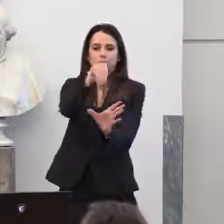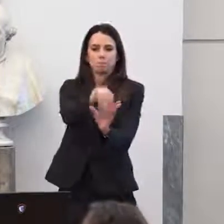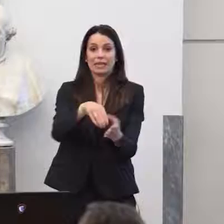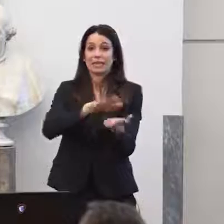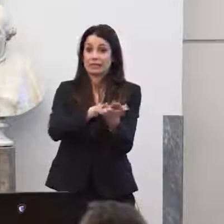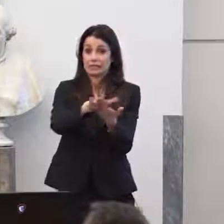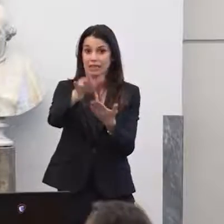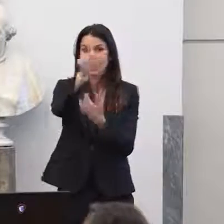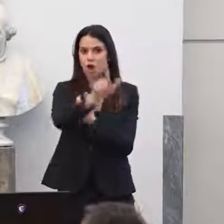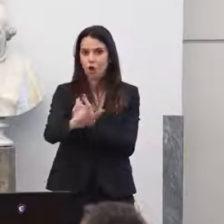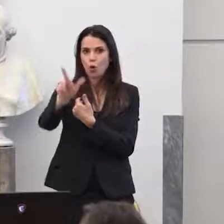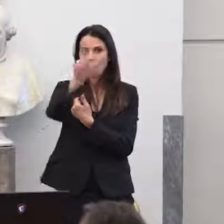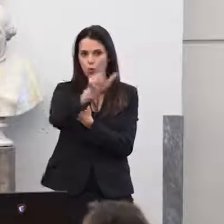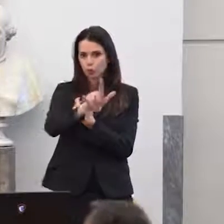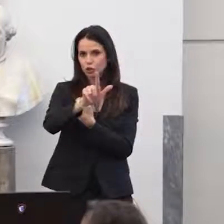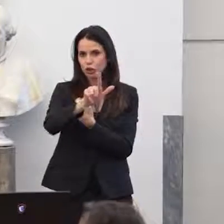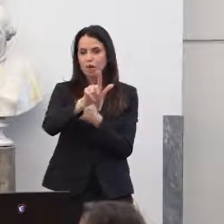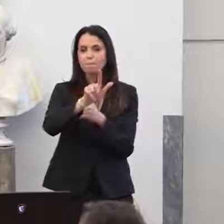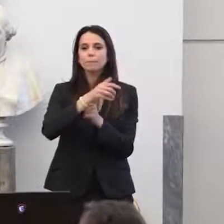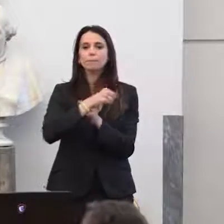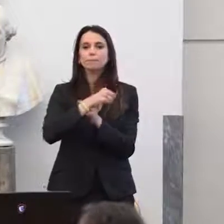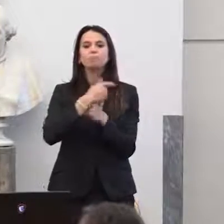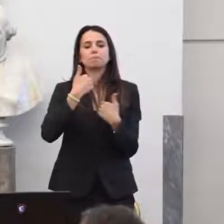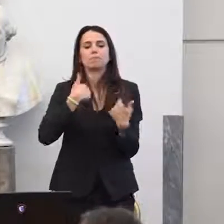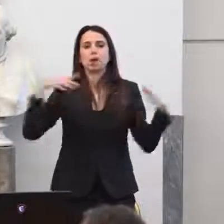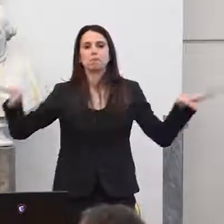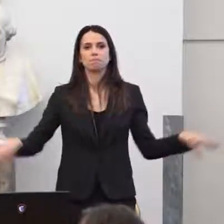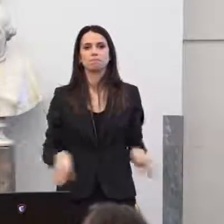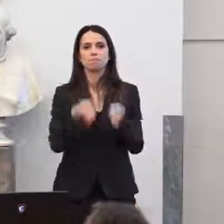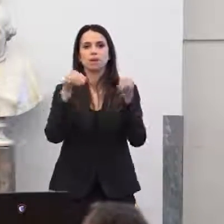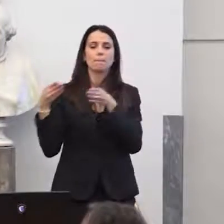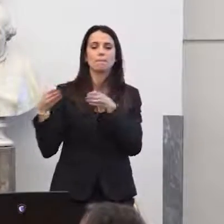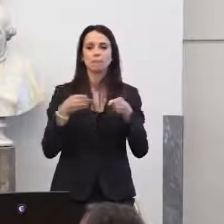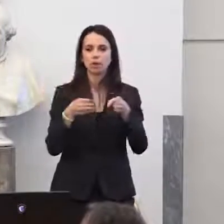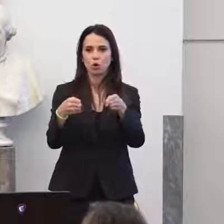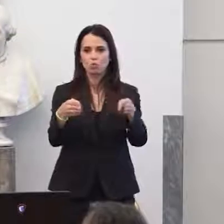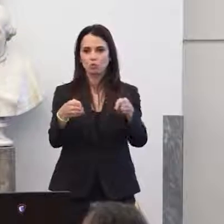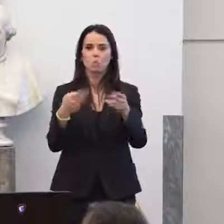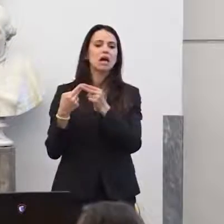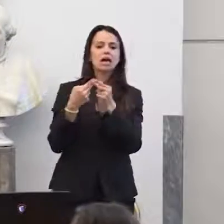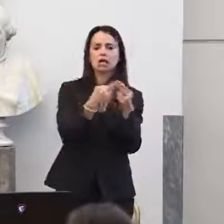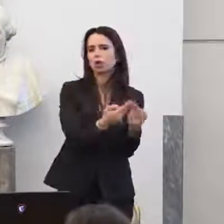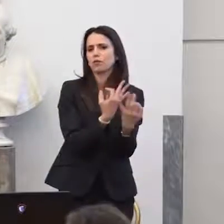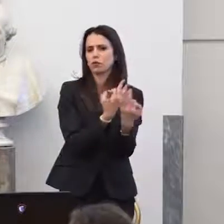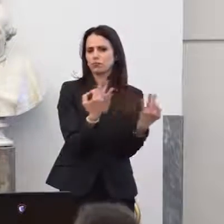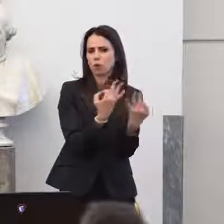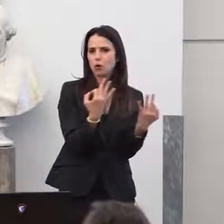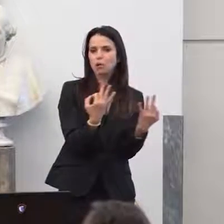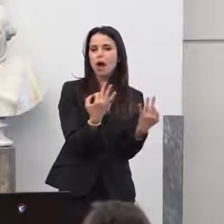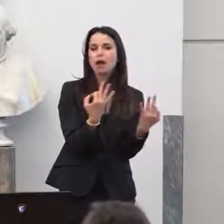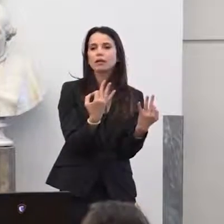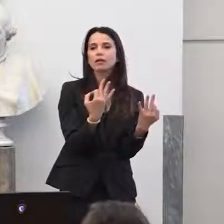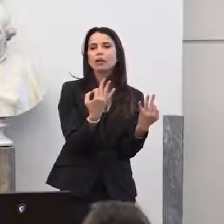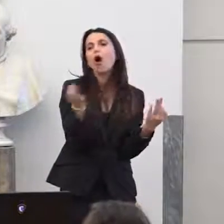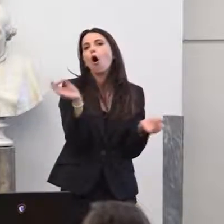che possano essere tanti a livello nazionale, e inizio un percorso che può essere il ricovero ordinario, poi diventa magari appunto la possibilità